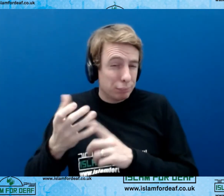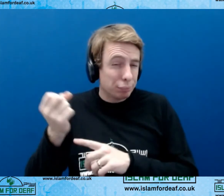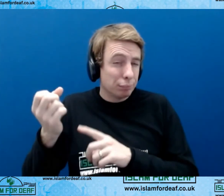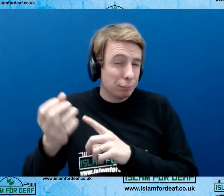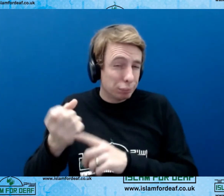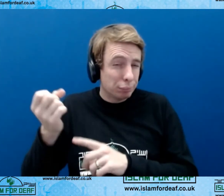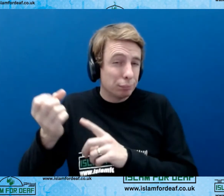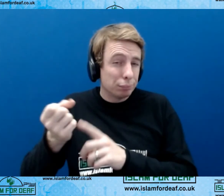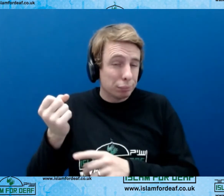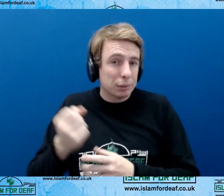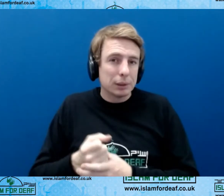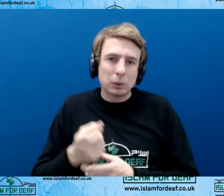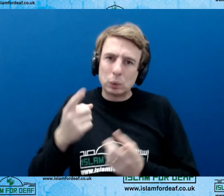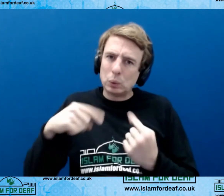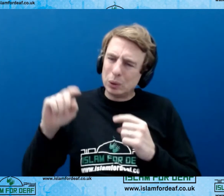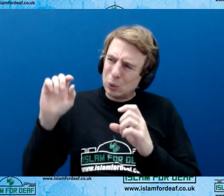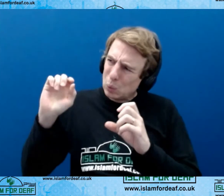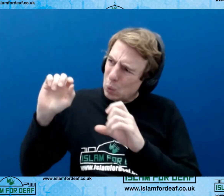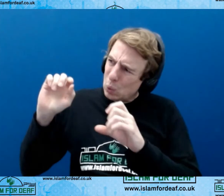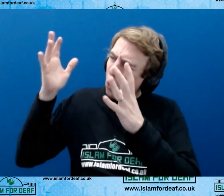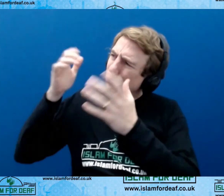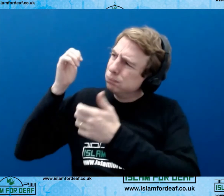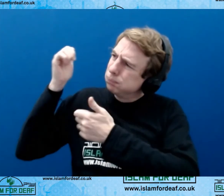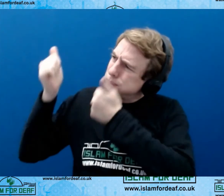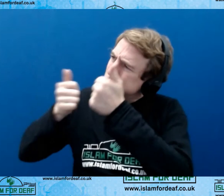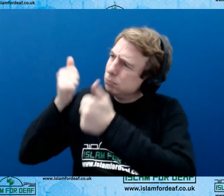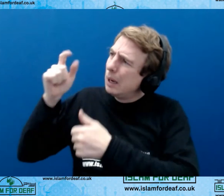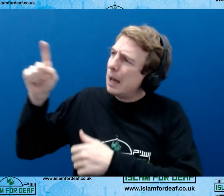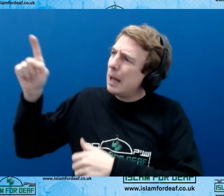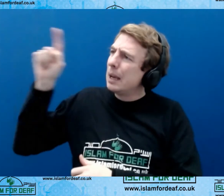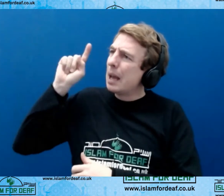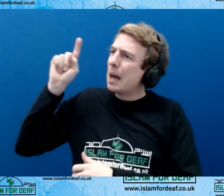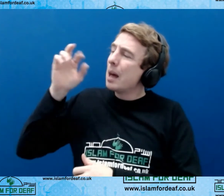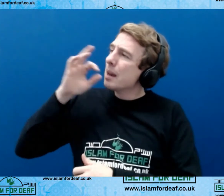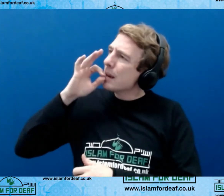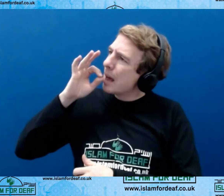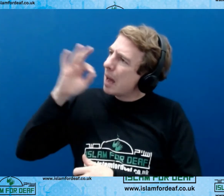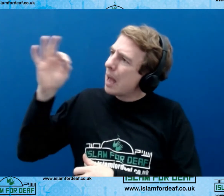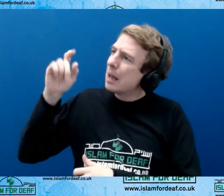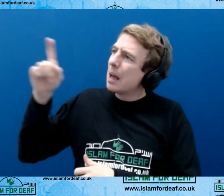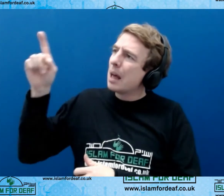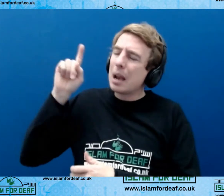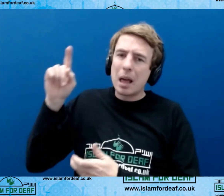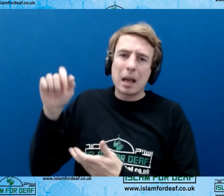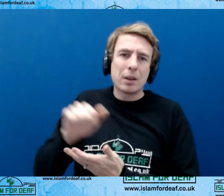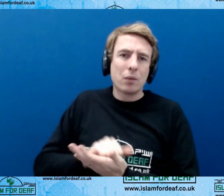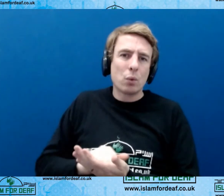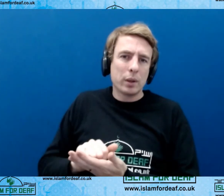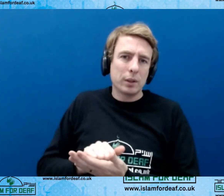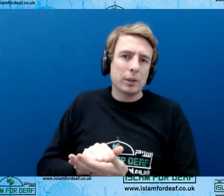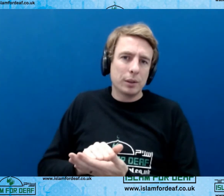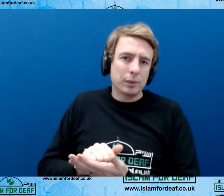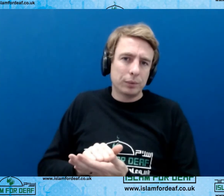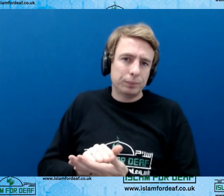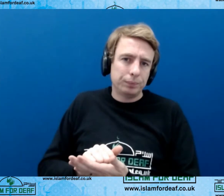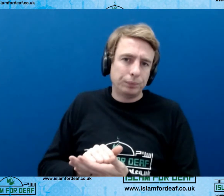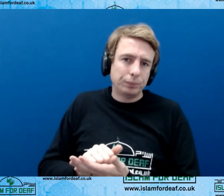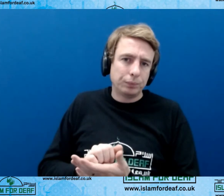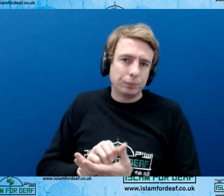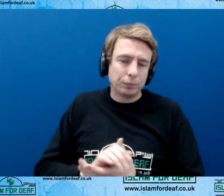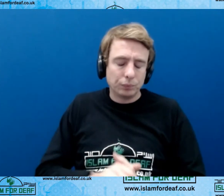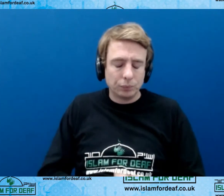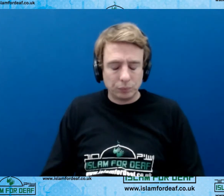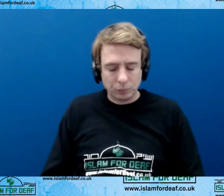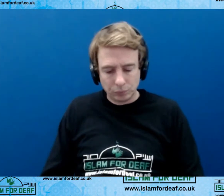and seek his forgiveness. فكان عليه الصلاة والسلام بعد فتح مكة يكثر من قوله تعالى سبحانك اللهم